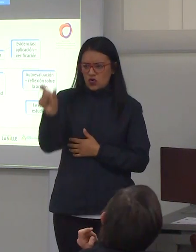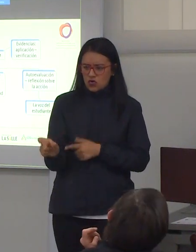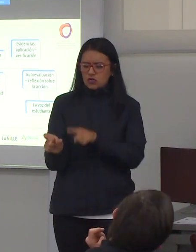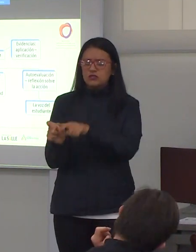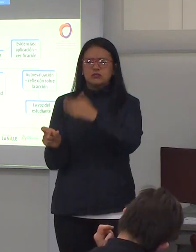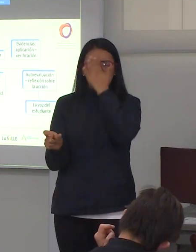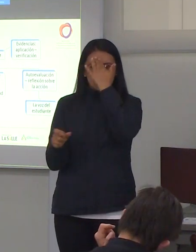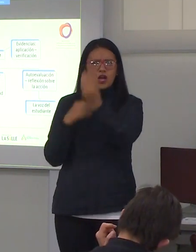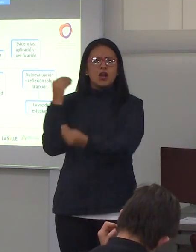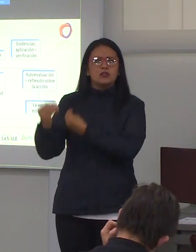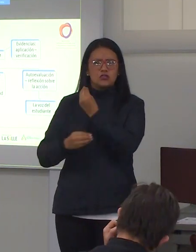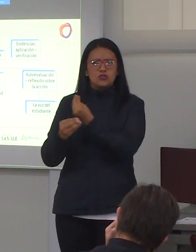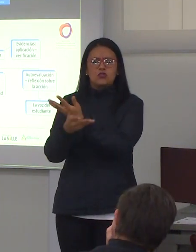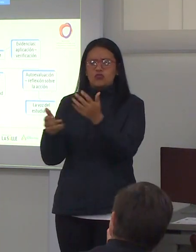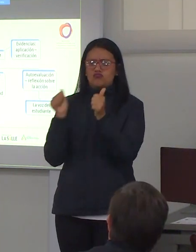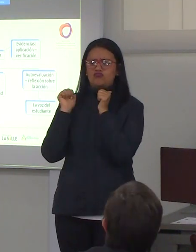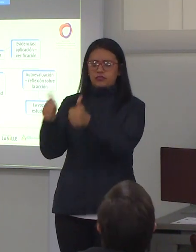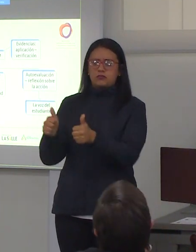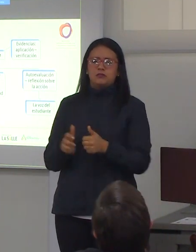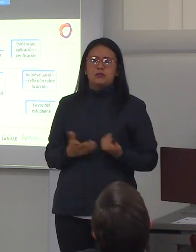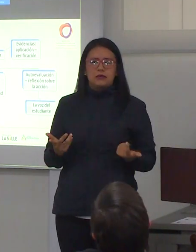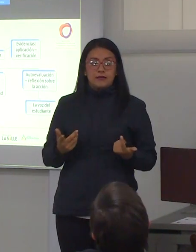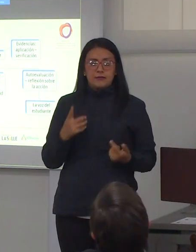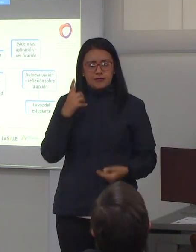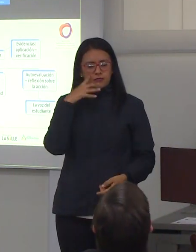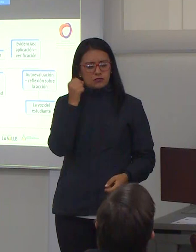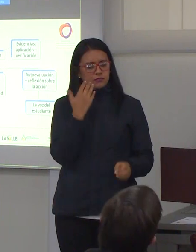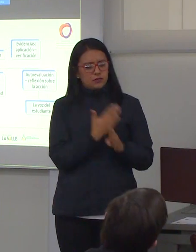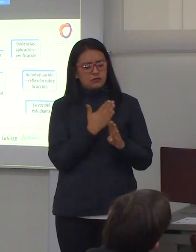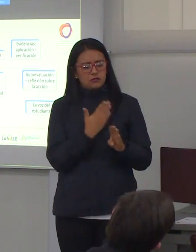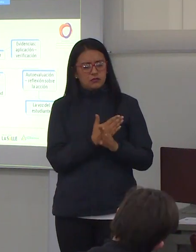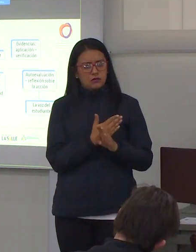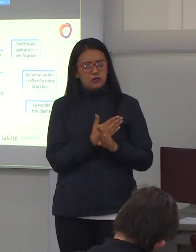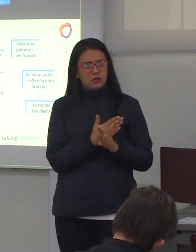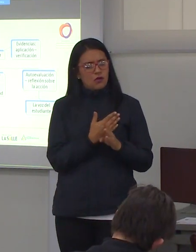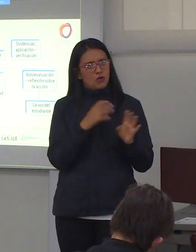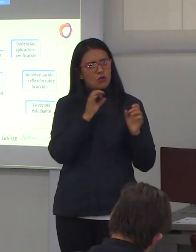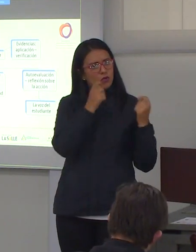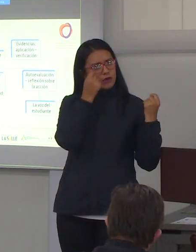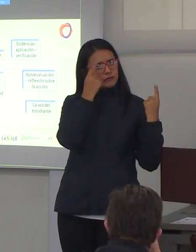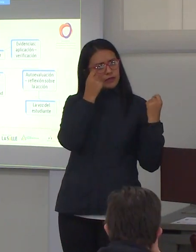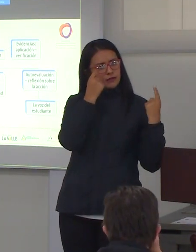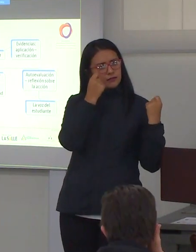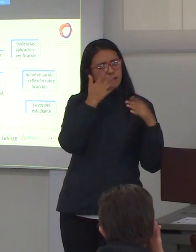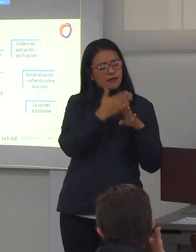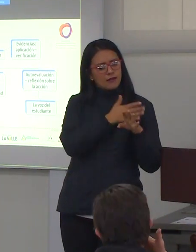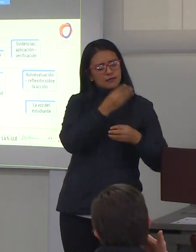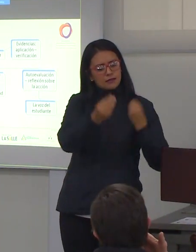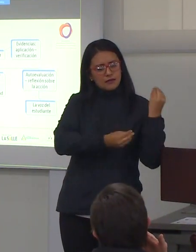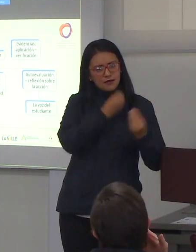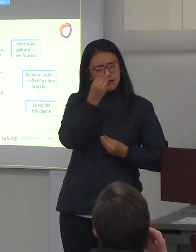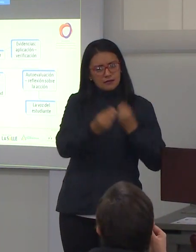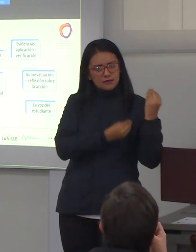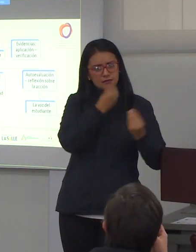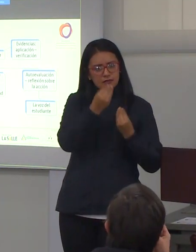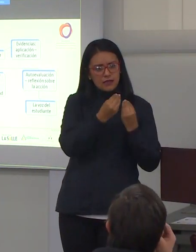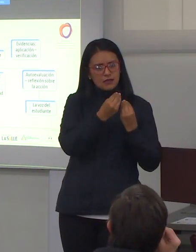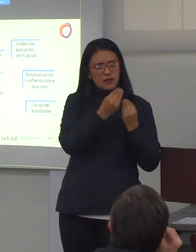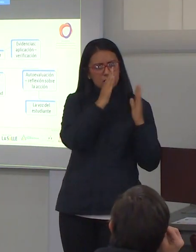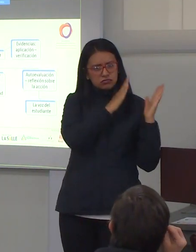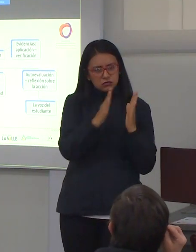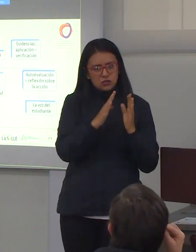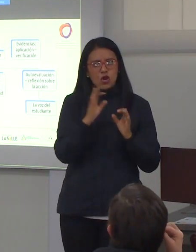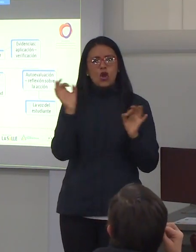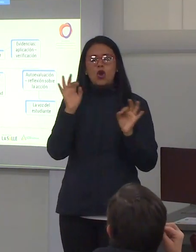cómo hacer las cosas y uno de los problemas era o la comprensión de lo que había que hacer en términos de lo temático